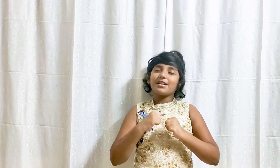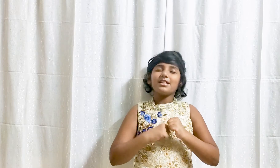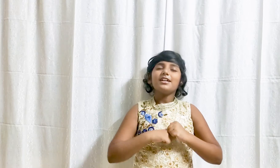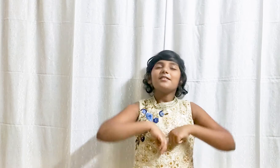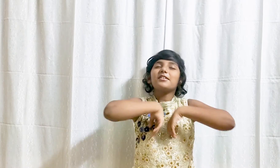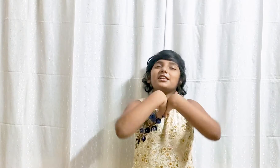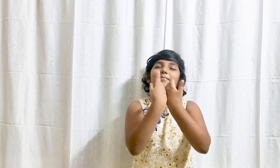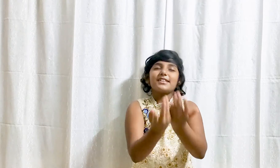அன்பை